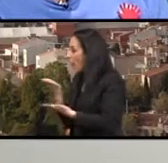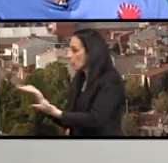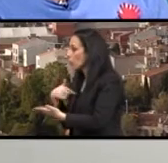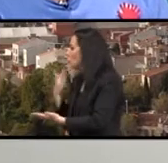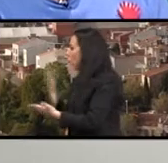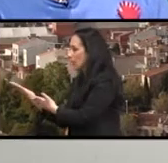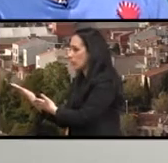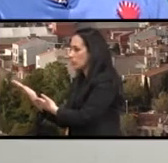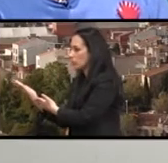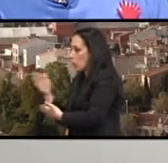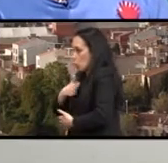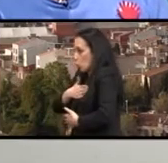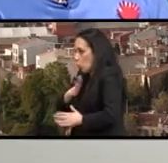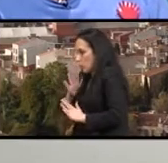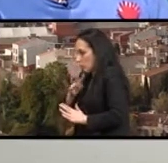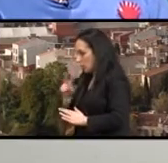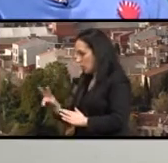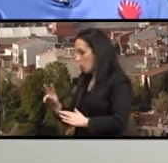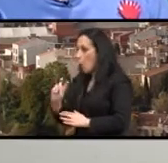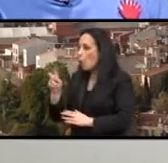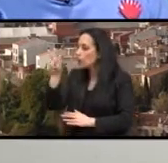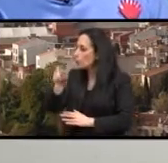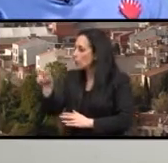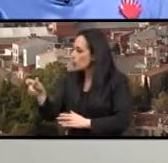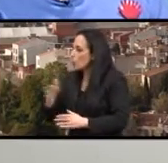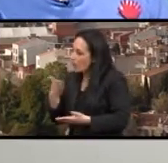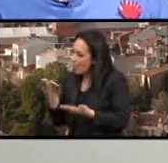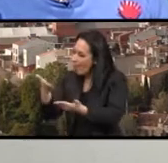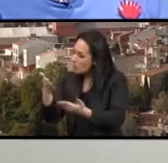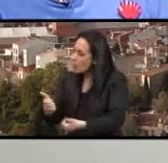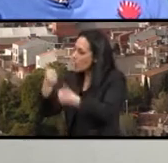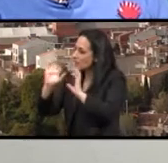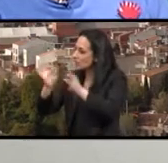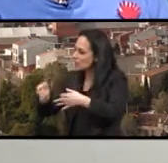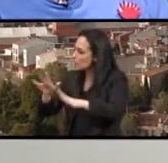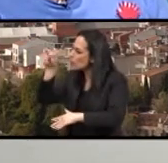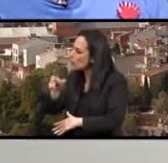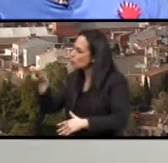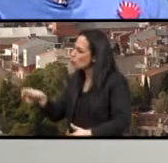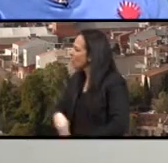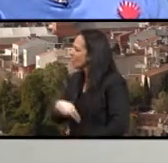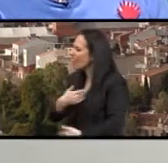altres persones que poder els has d'ajudar més, poder, però les persones en general volem ser autònoms,